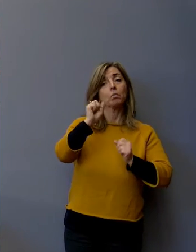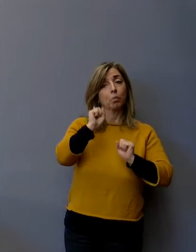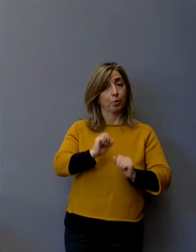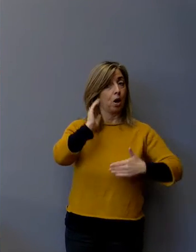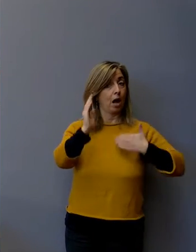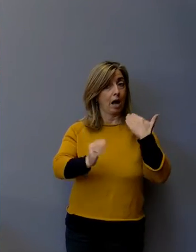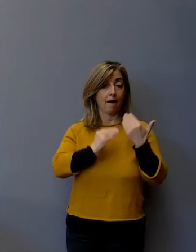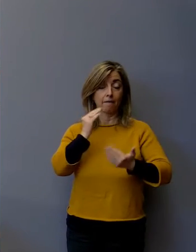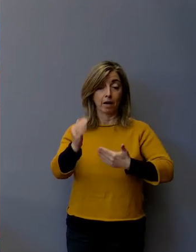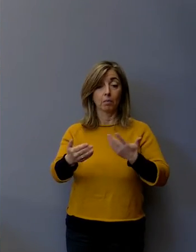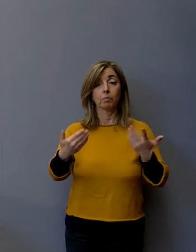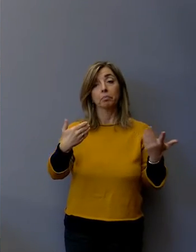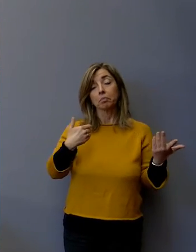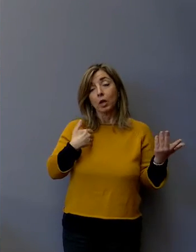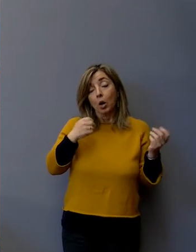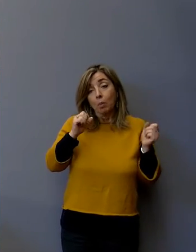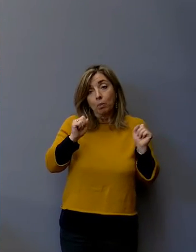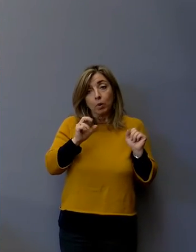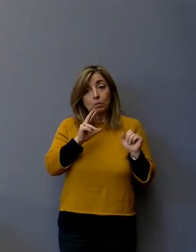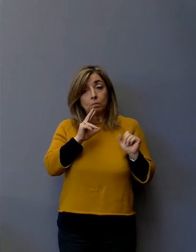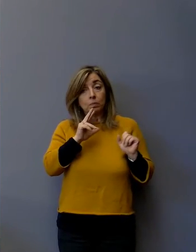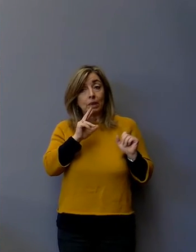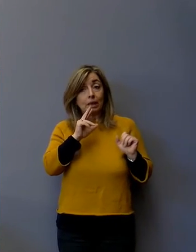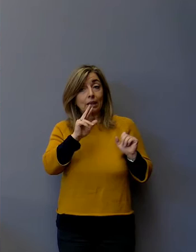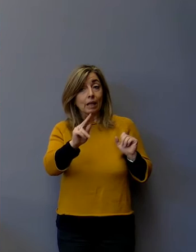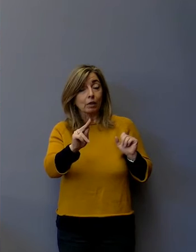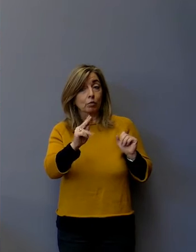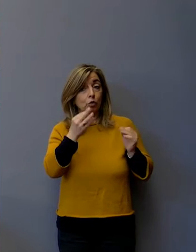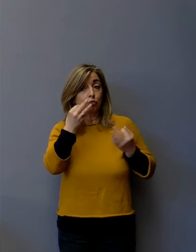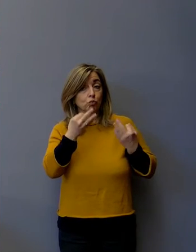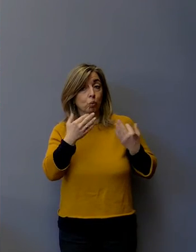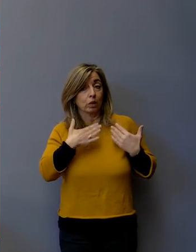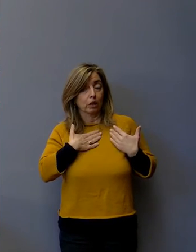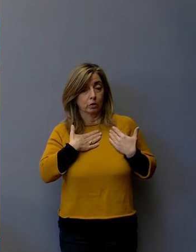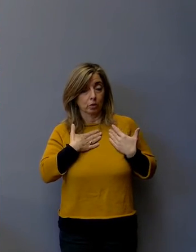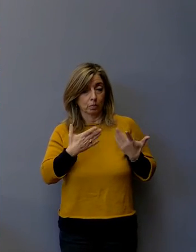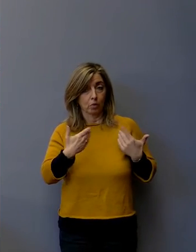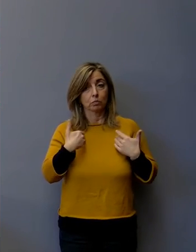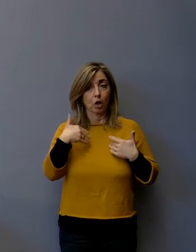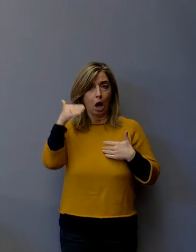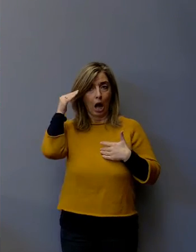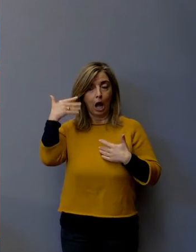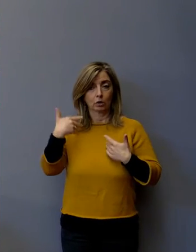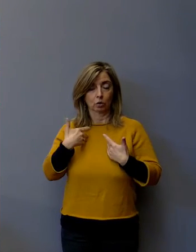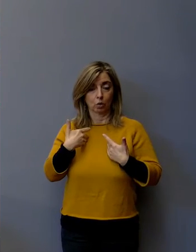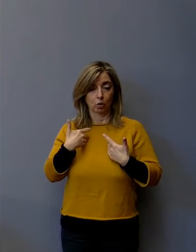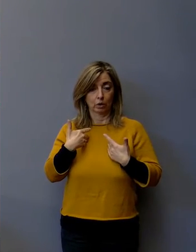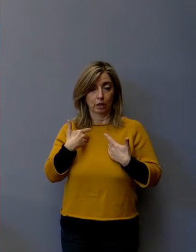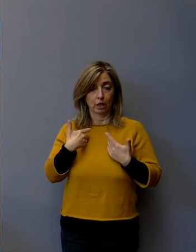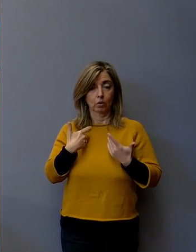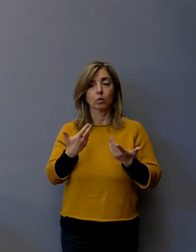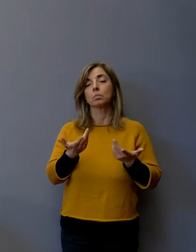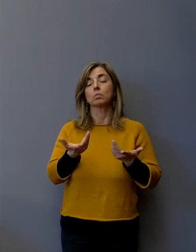di dare pacatamente un giudizio ho ascoltato e sapendo così il tono è anche il contenuto